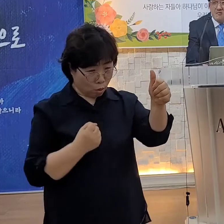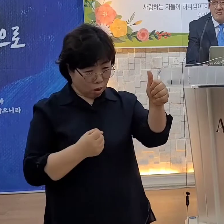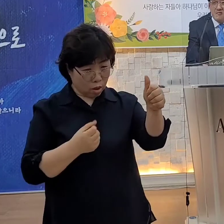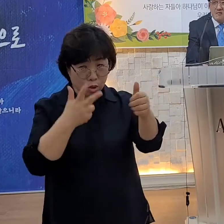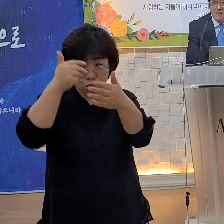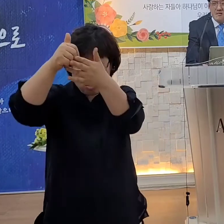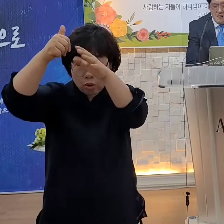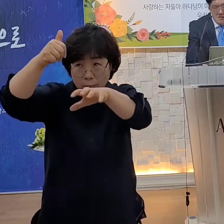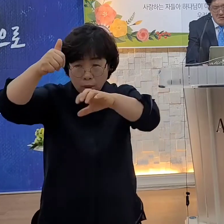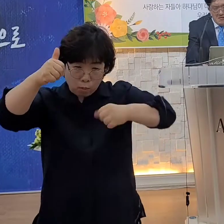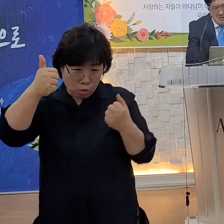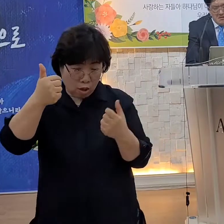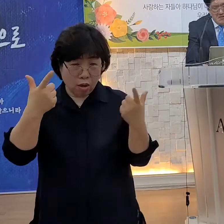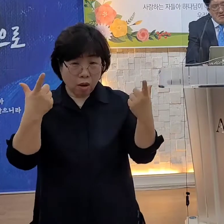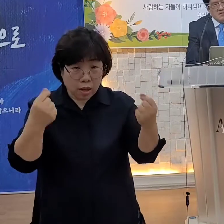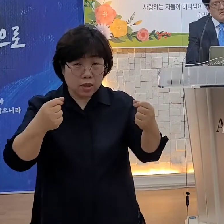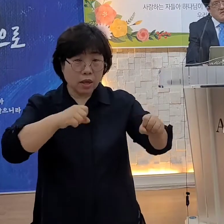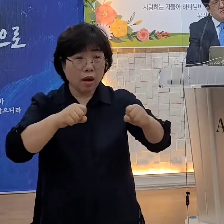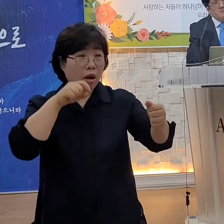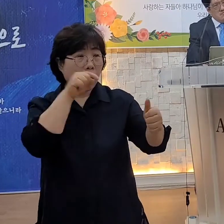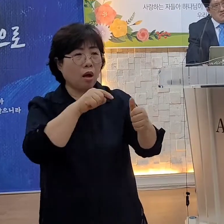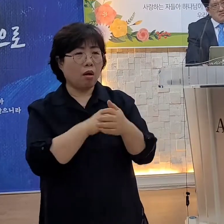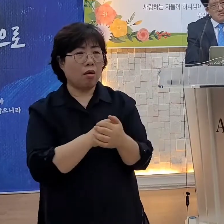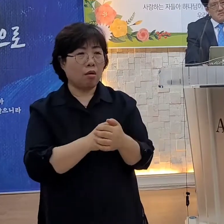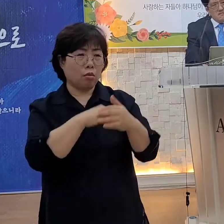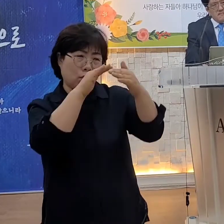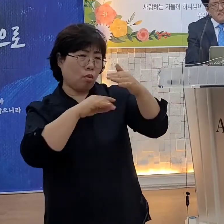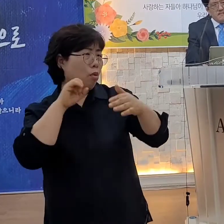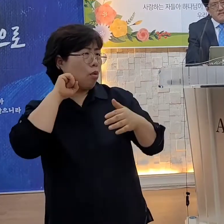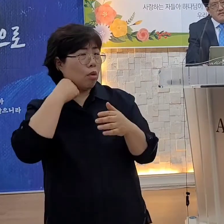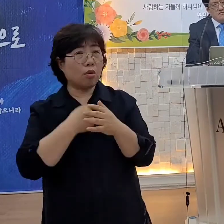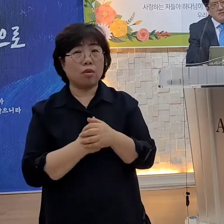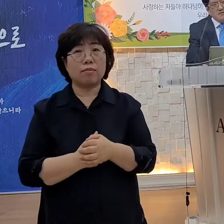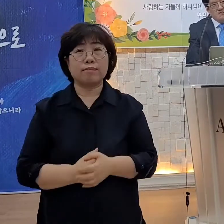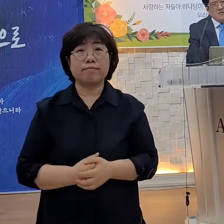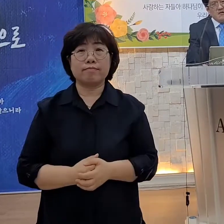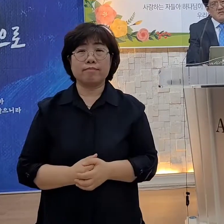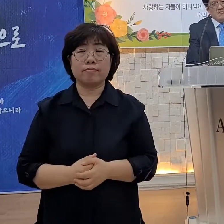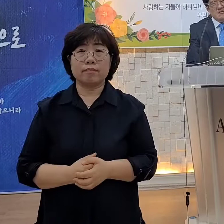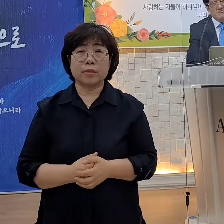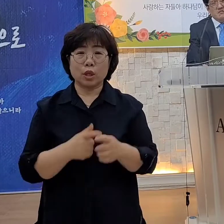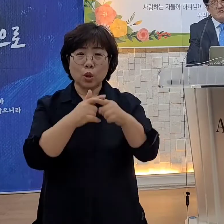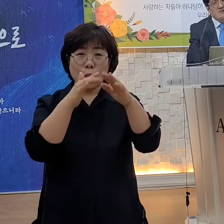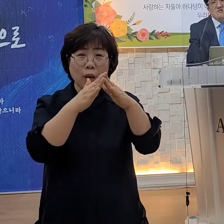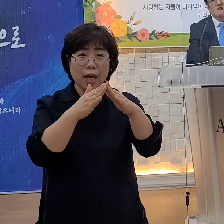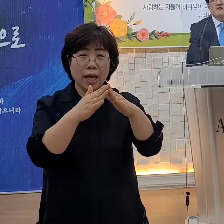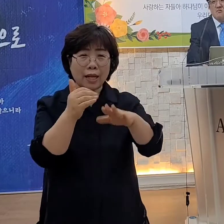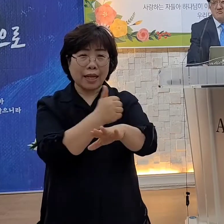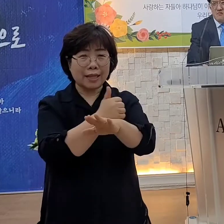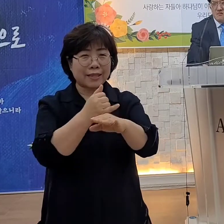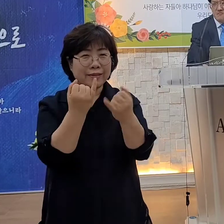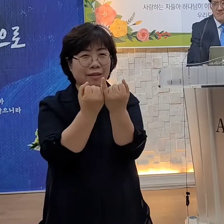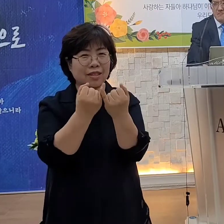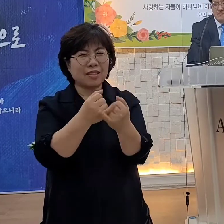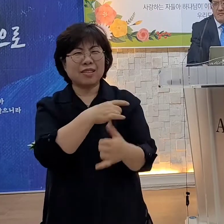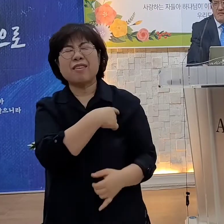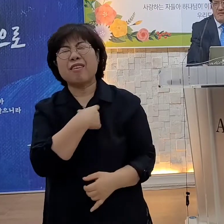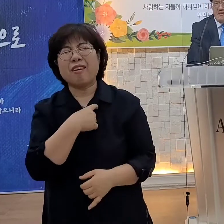어렵죠. 그러니까 이 본문은 우리 교회 다니는 여자분들이 제일 싫어하는